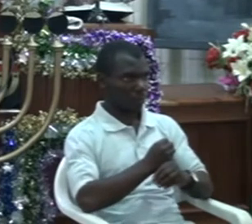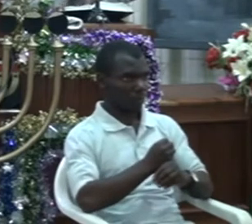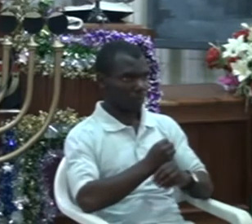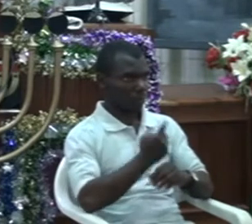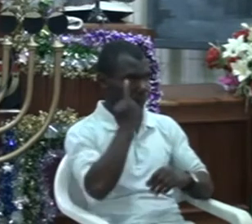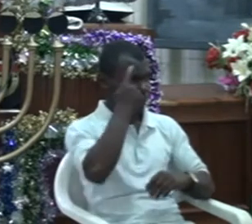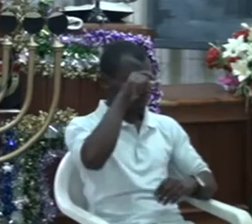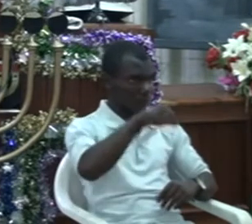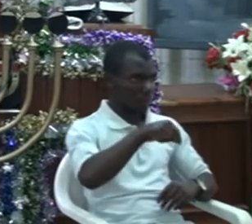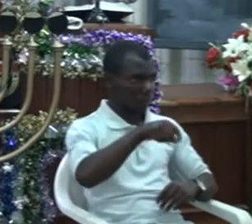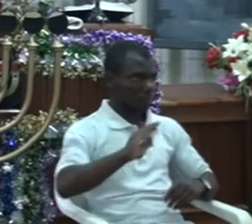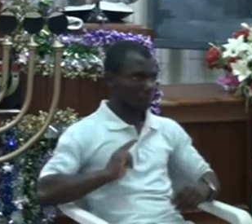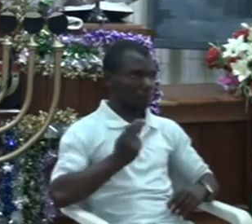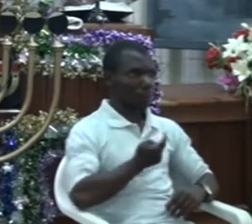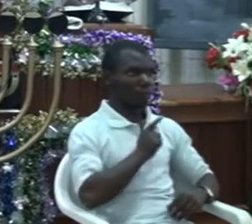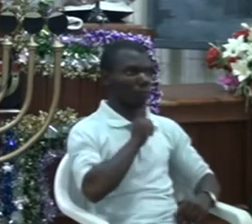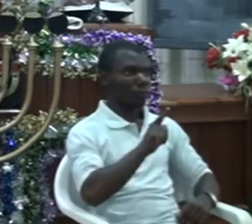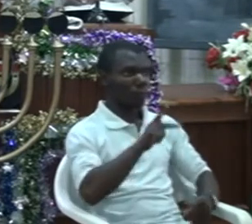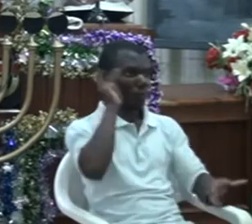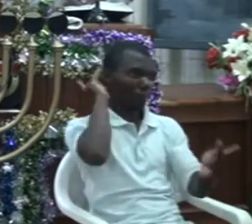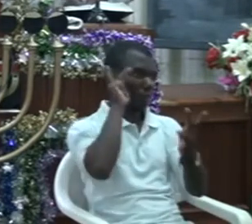œuvre. Pour que nous soyons